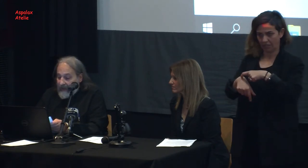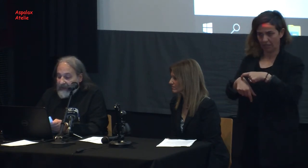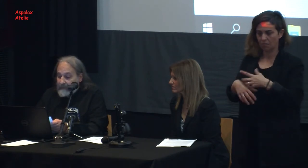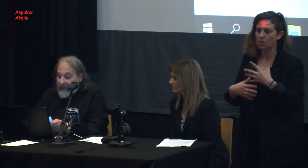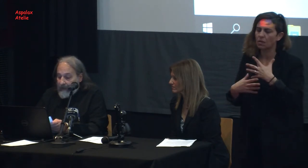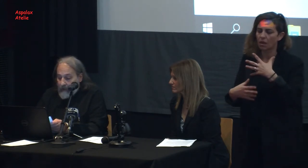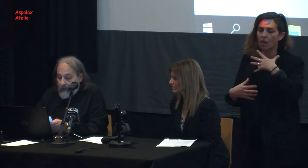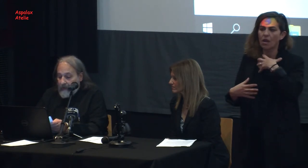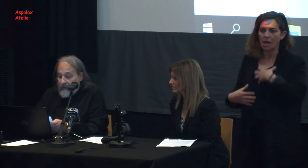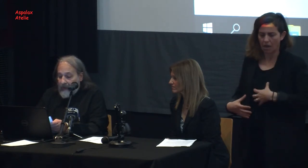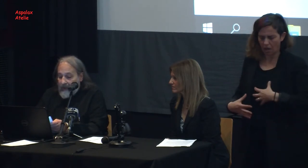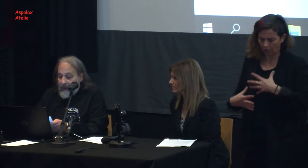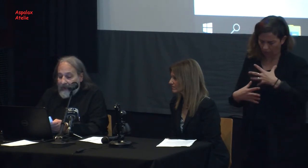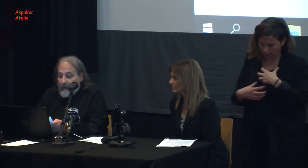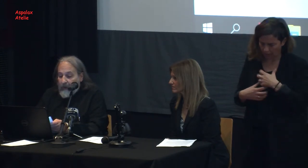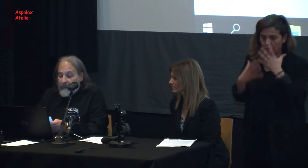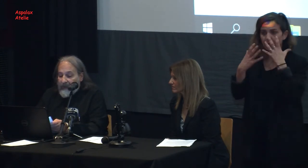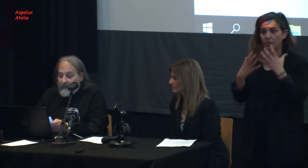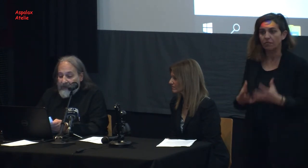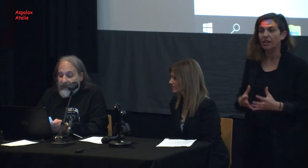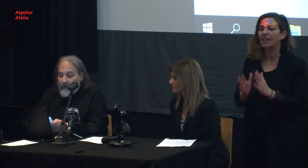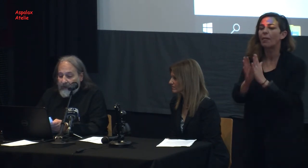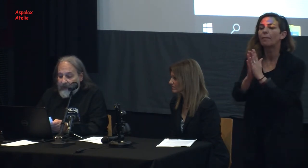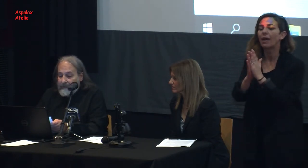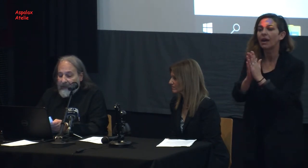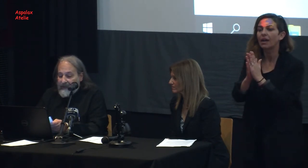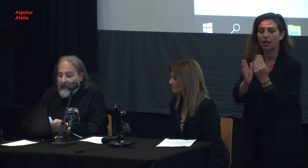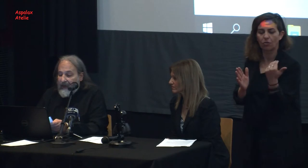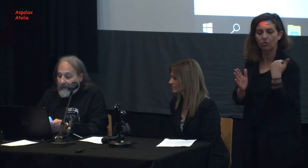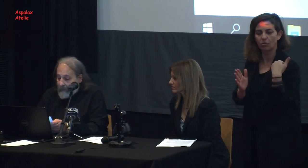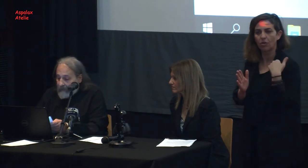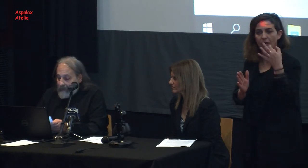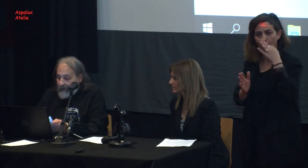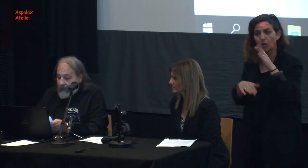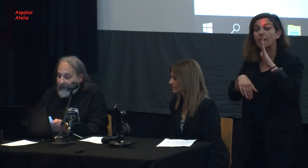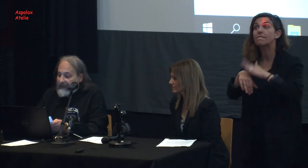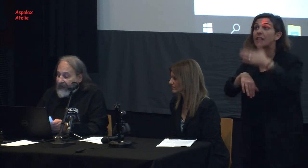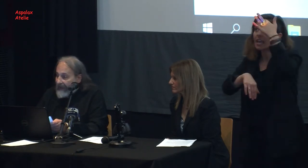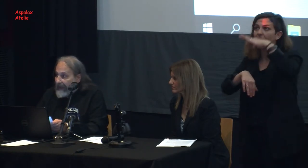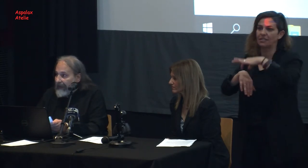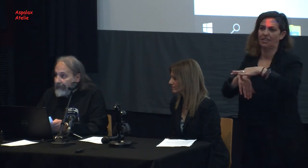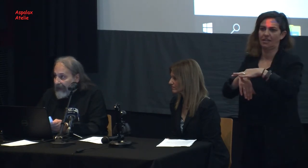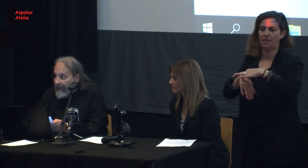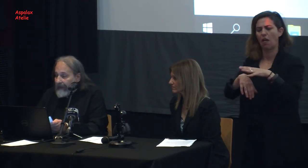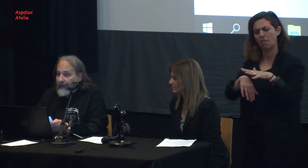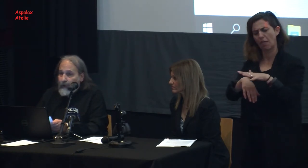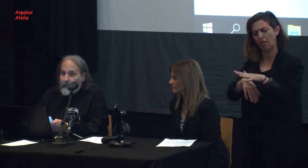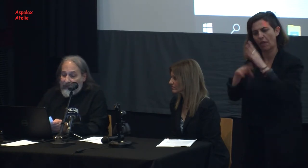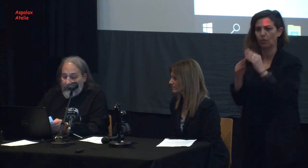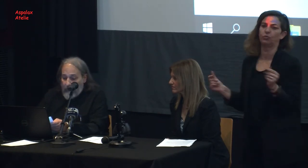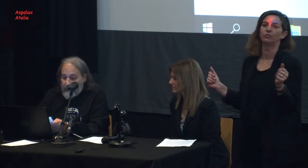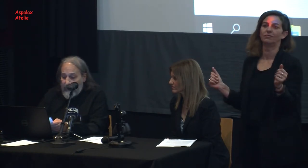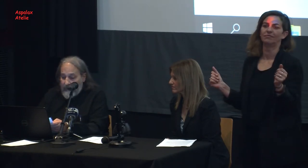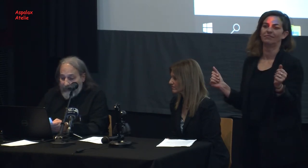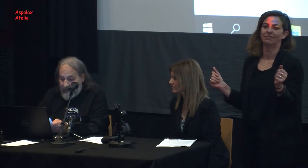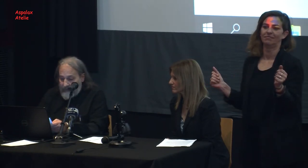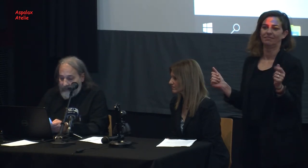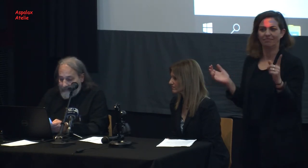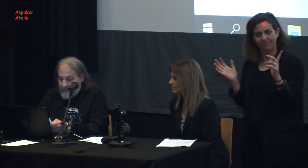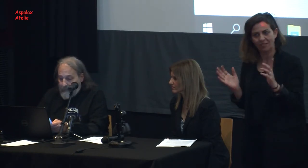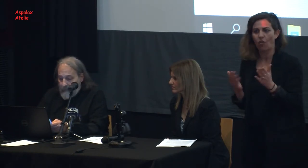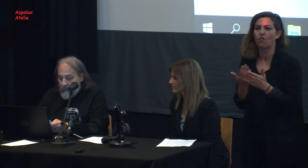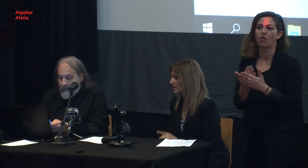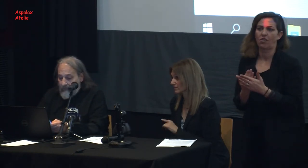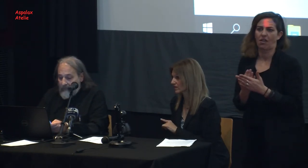κρίση ή κρίση πανικών, να μου υπενθυμίζετε ότι είναι από την ασθένειά μου και ότι σε λίγα λεπτά ο πανικός θα